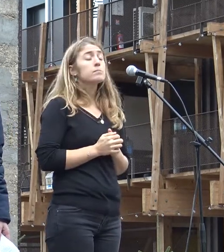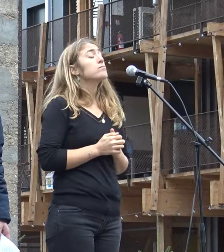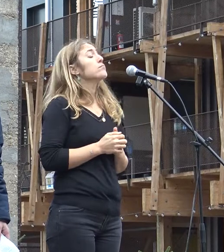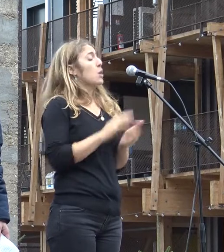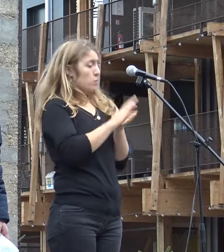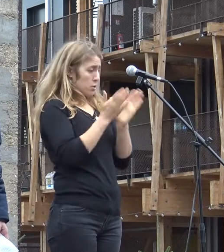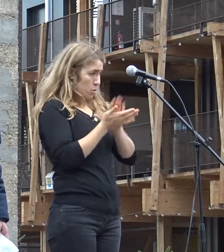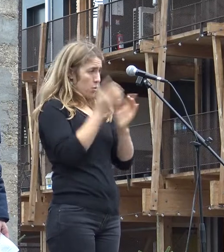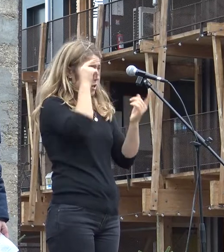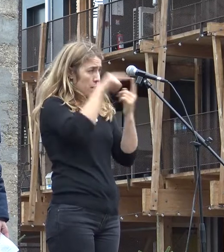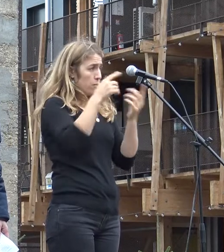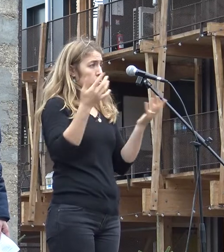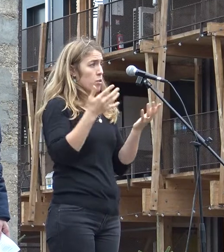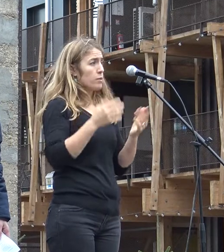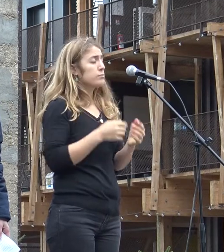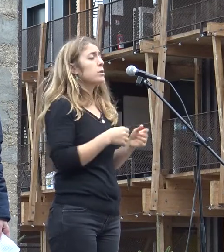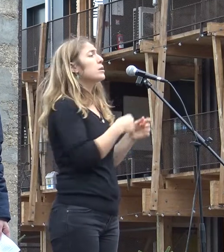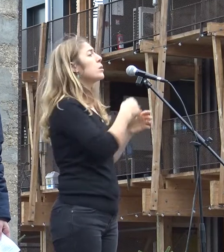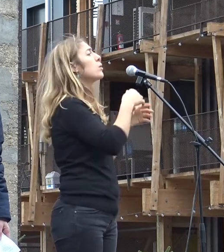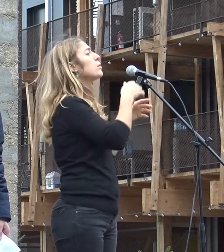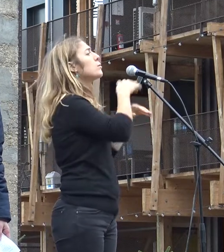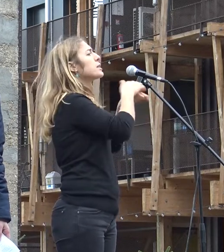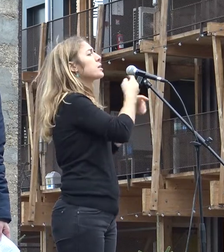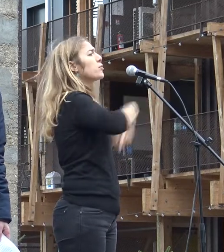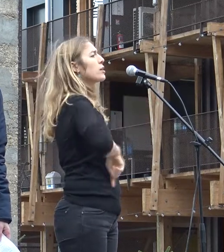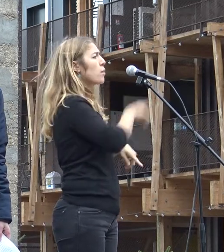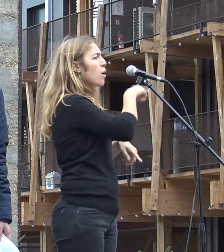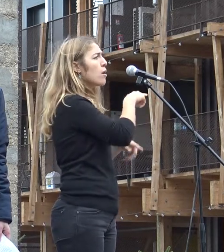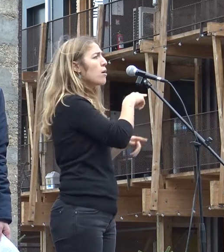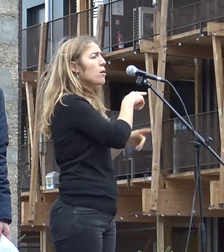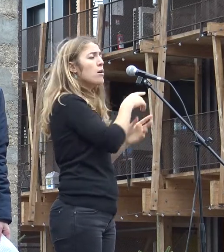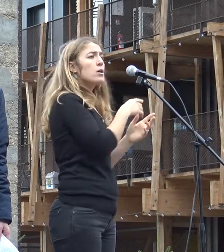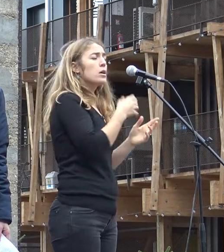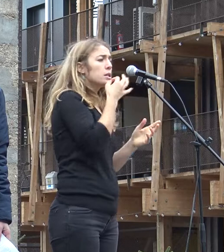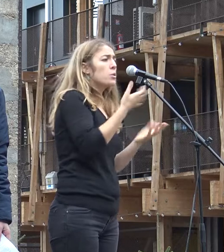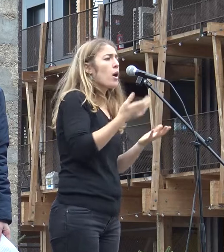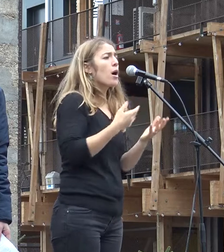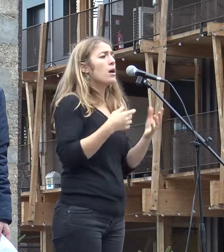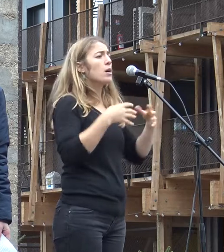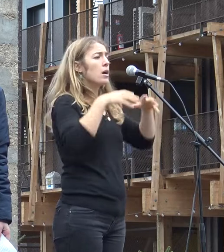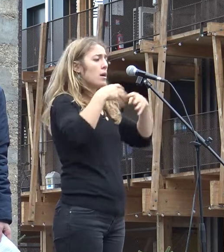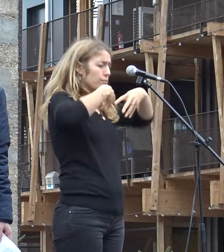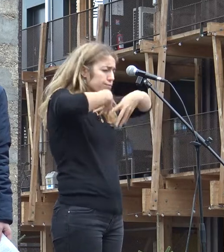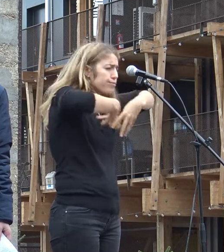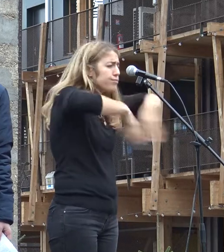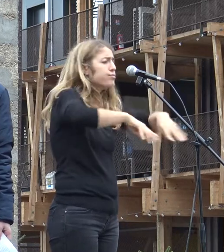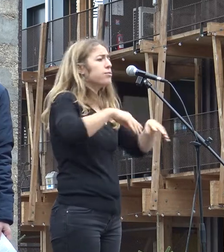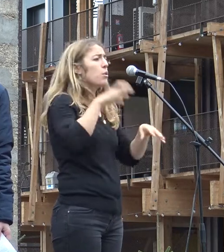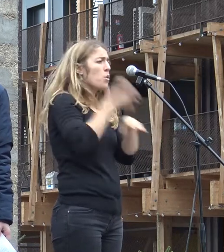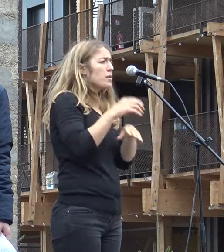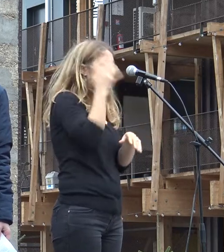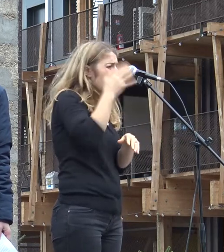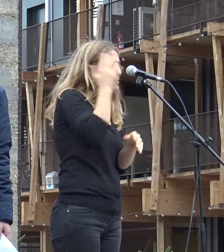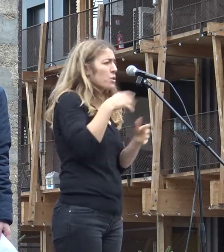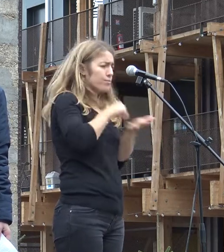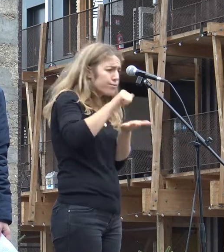L'objectif de l'asso est d'exiger de nos gouvernants l'interdiction de tous les pesticides de synthèse en France.